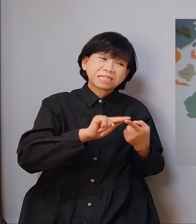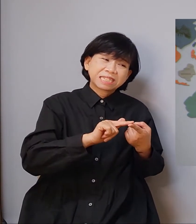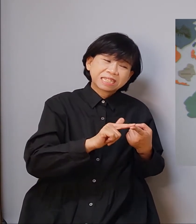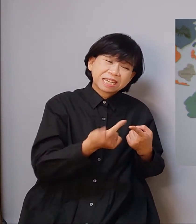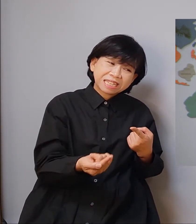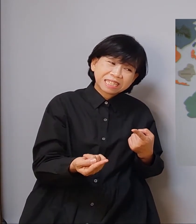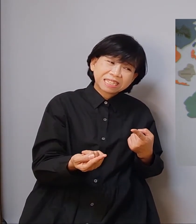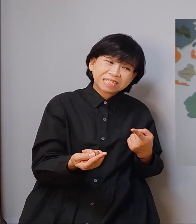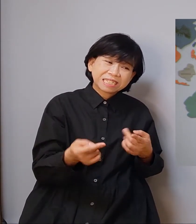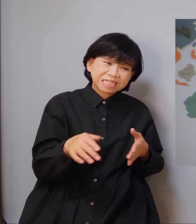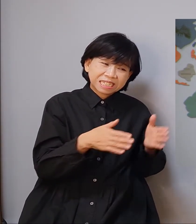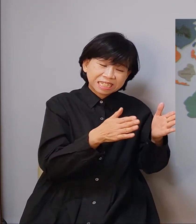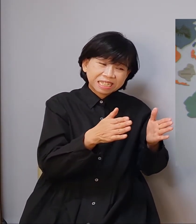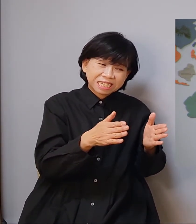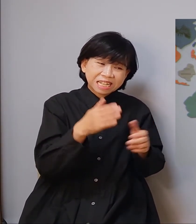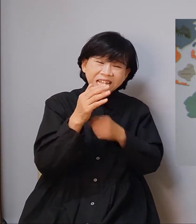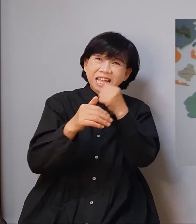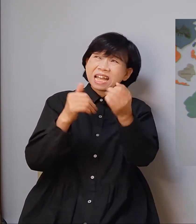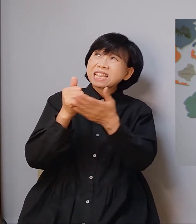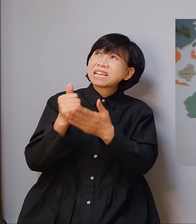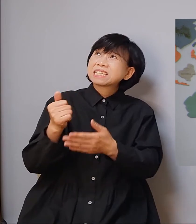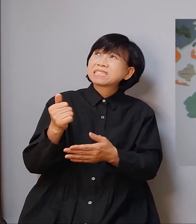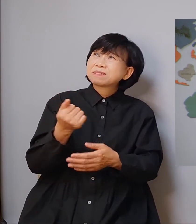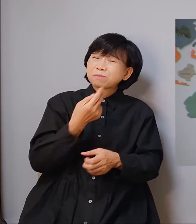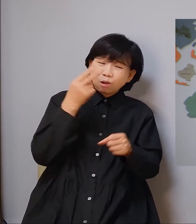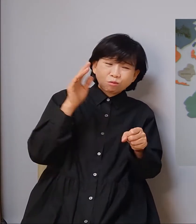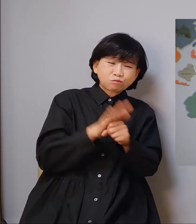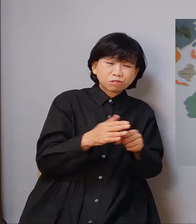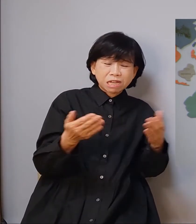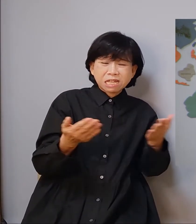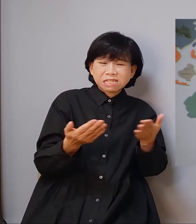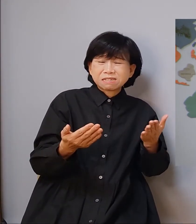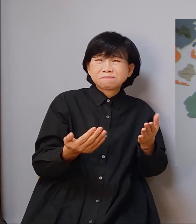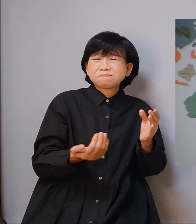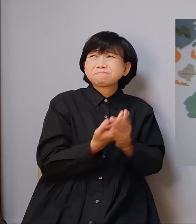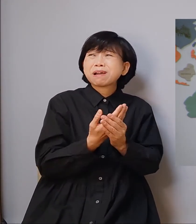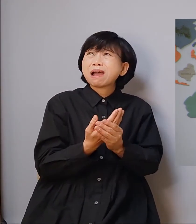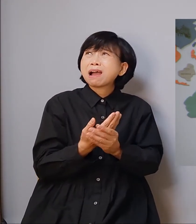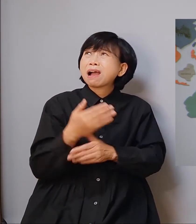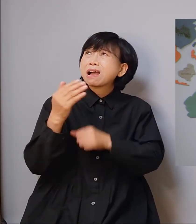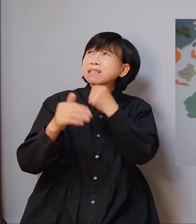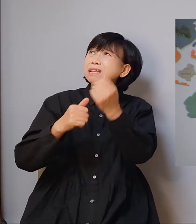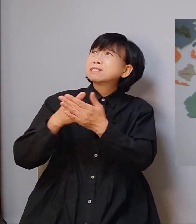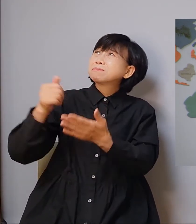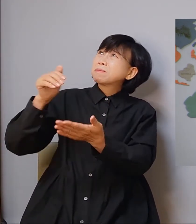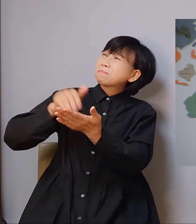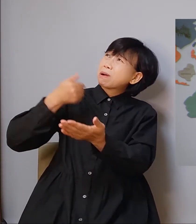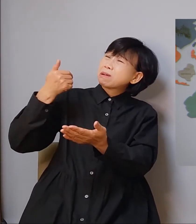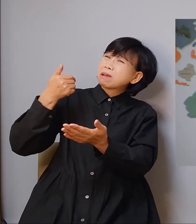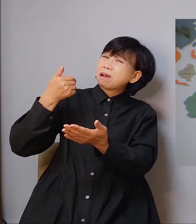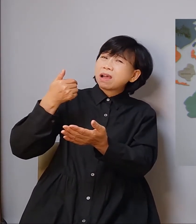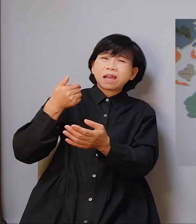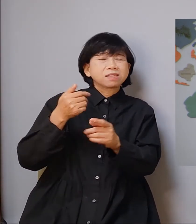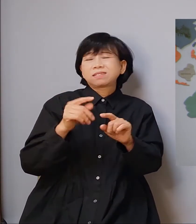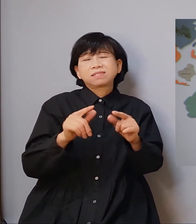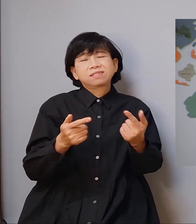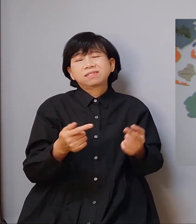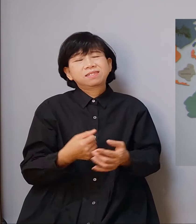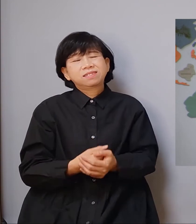버리시는 길일까요? 우리가 억울하고 속상하다, 불평하다 이야기하는 그 찰나에 잘 떠올려 보셔야